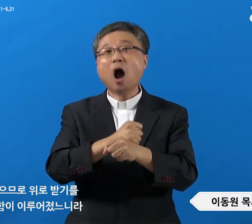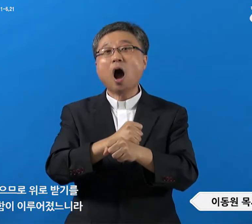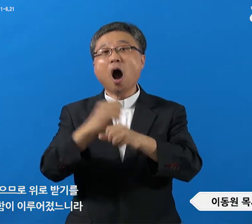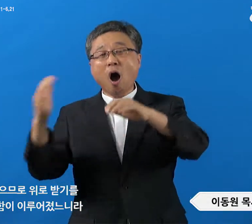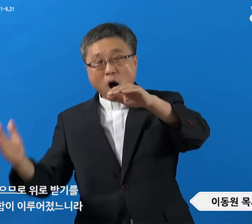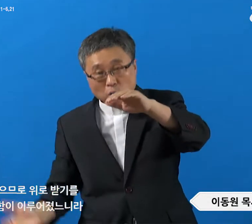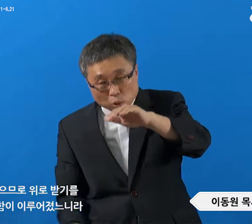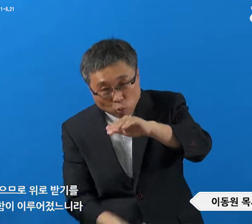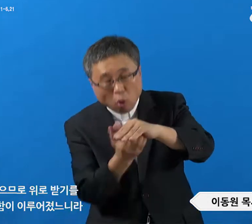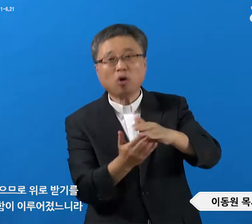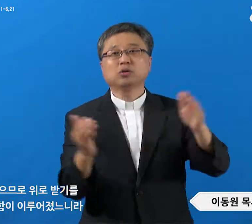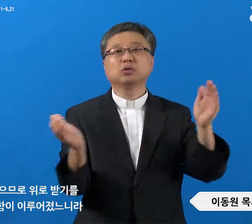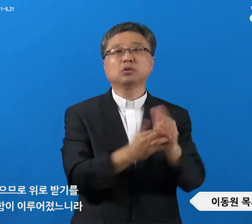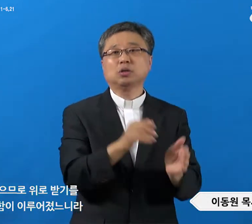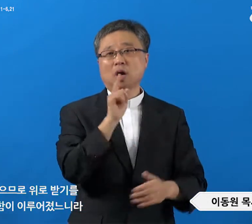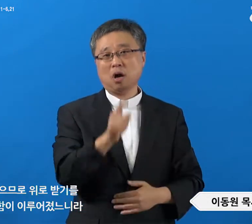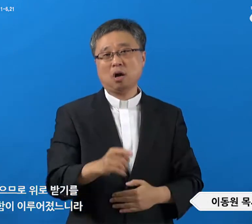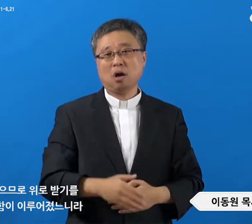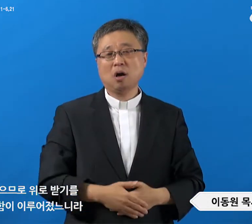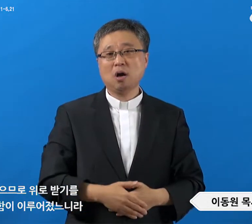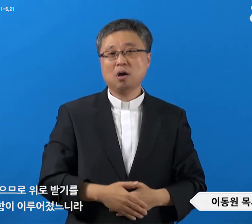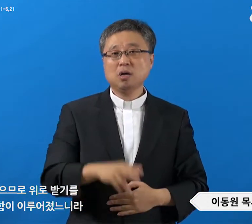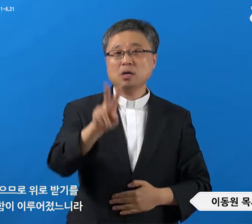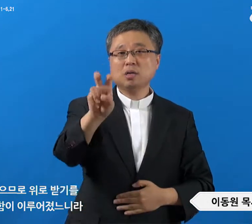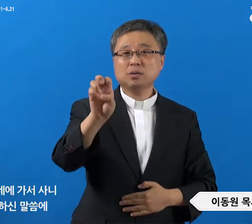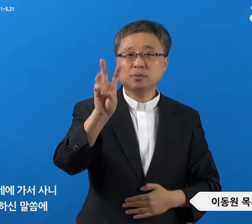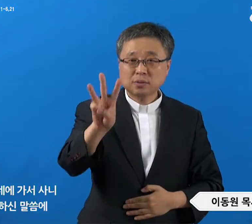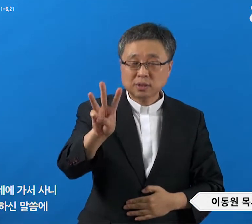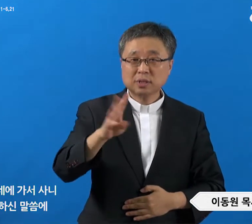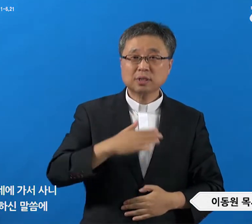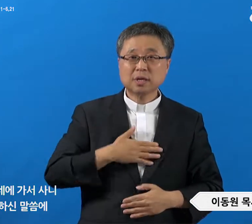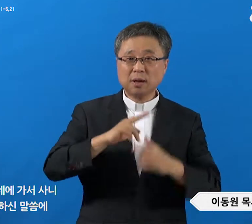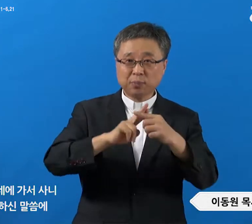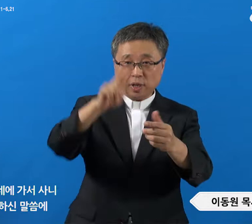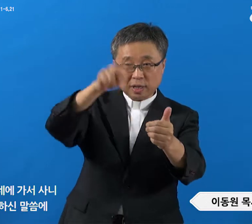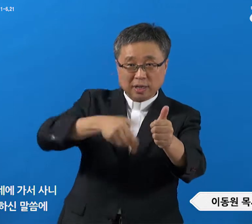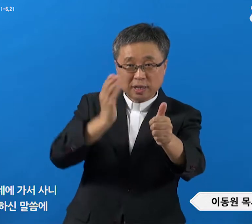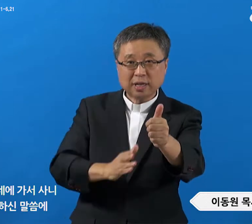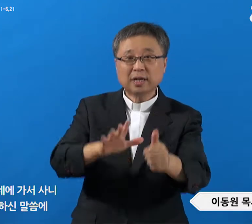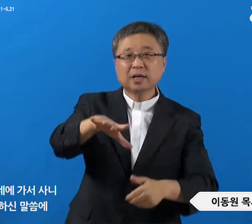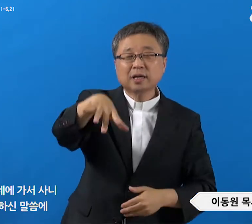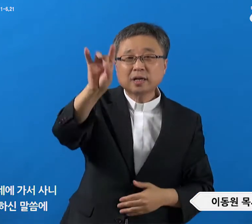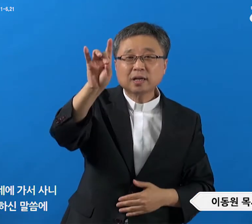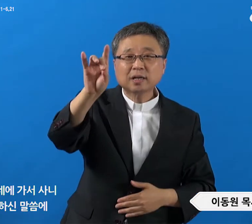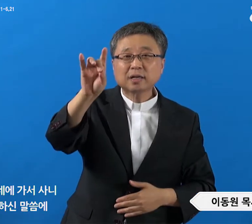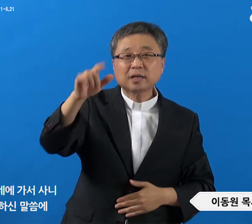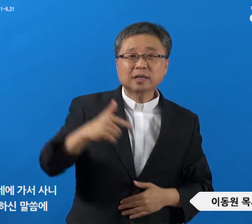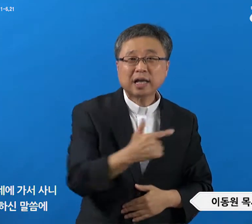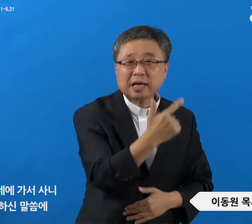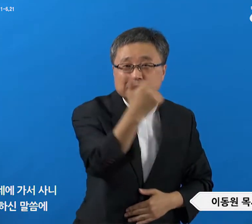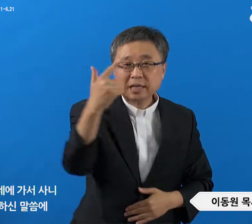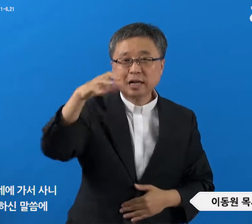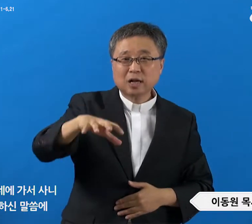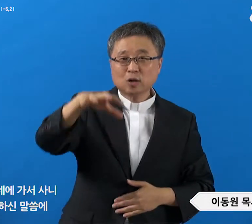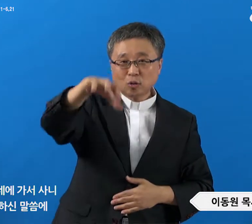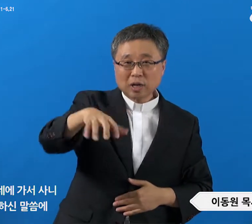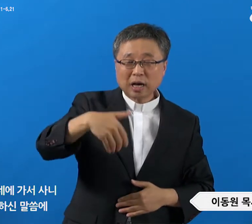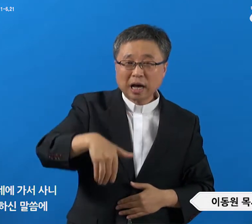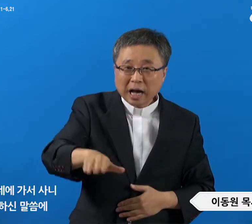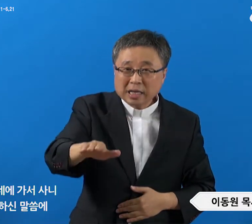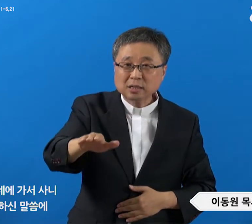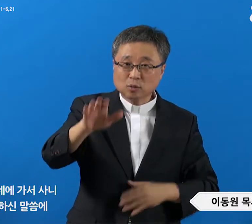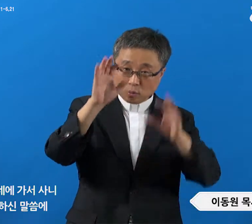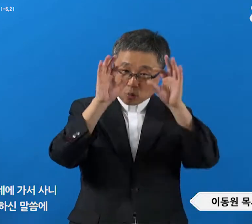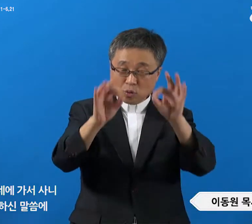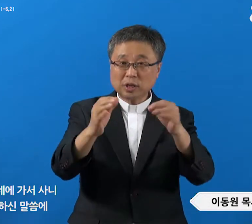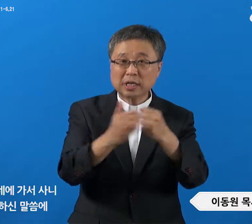이루어졌느니라. 이루어졌느니라. 자, 23절입니다. 23절 같이 읽습니다. 시작. 나사렛이란 동네에 가서 사니